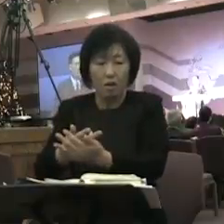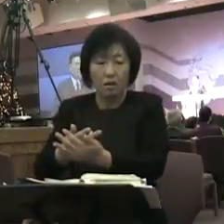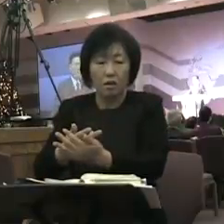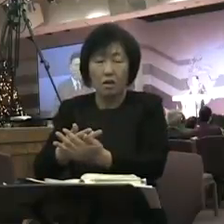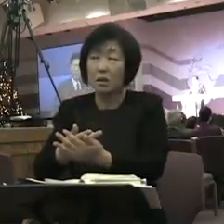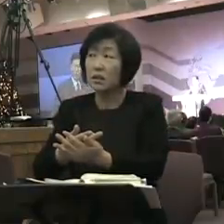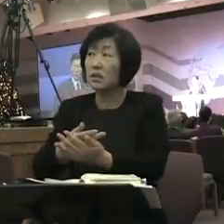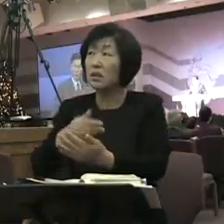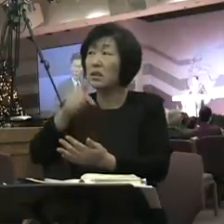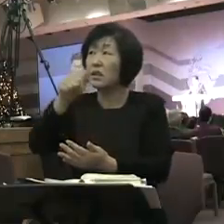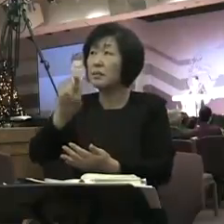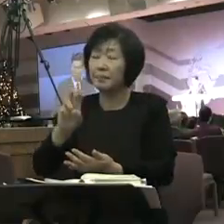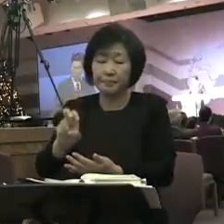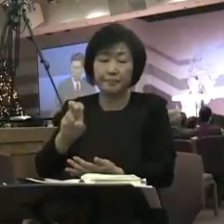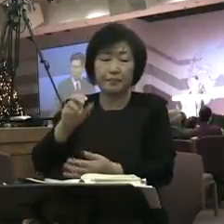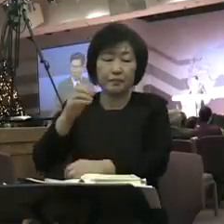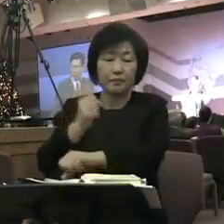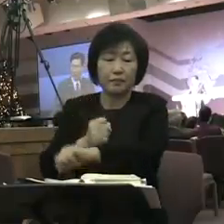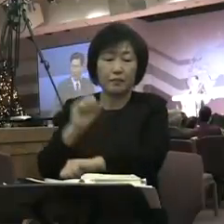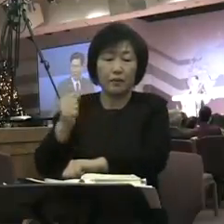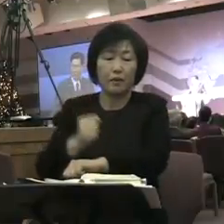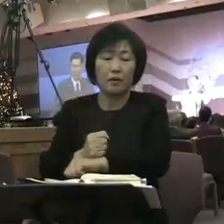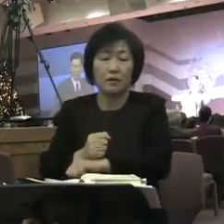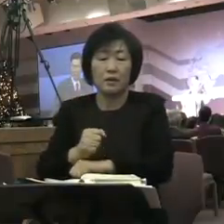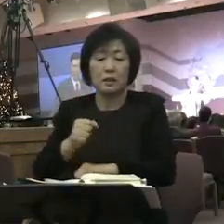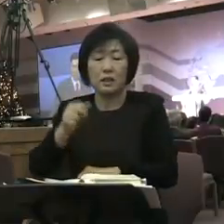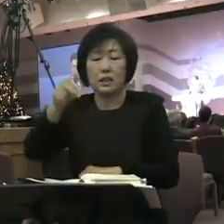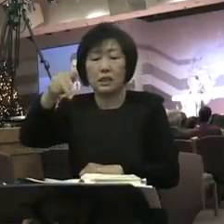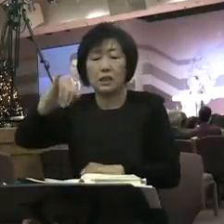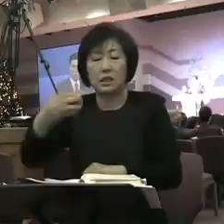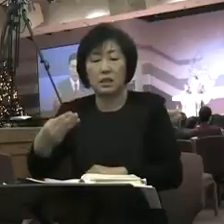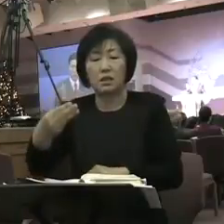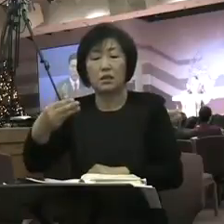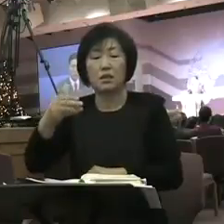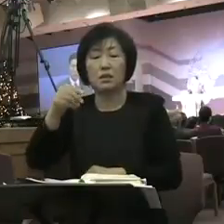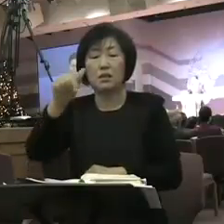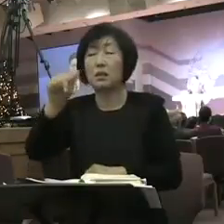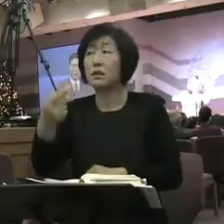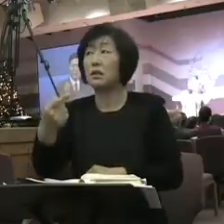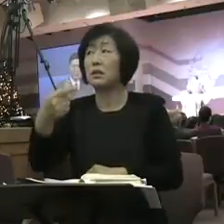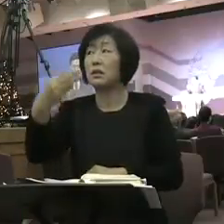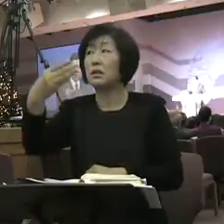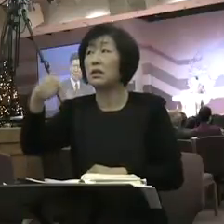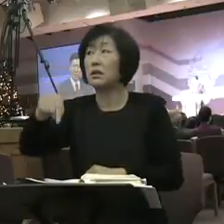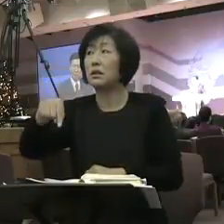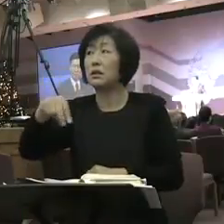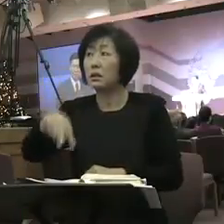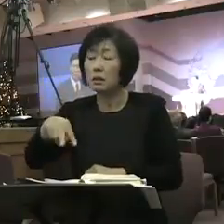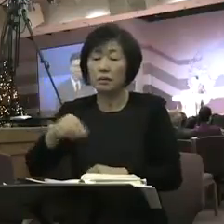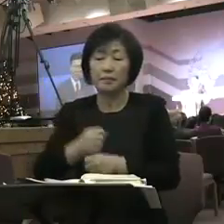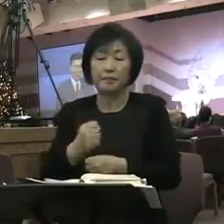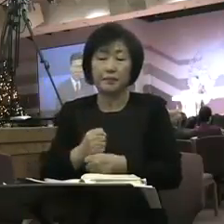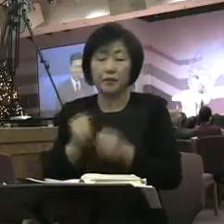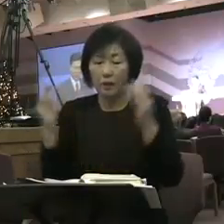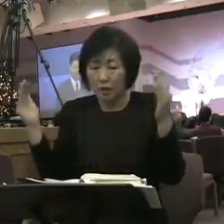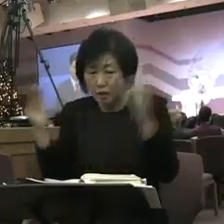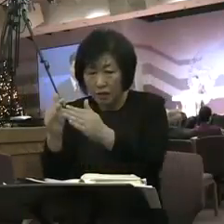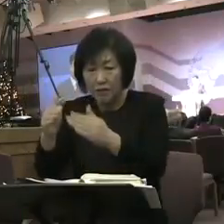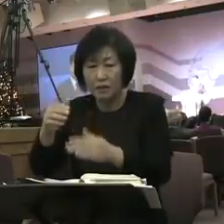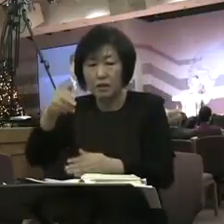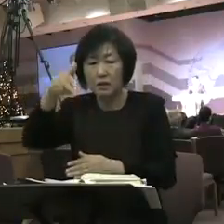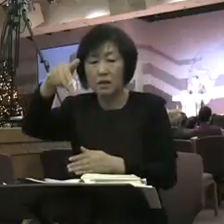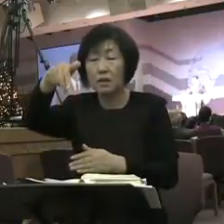가거나 깨어지기 쉬운 것이 바로 질그릇이에요. 근데 이 초점을 질그릇에 맞춰 놓지 않고